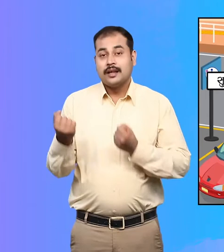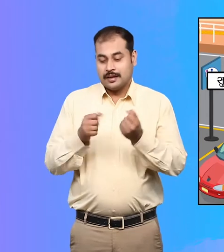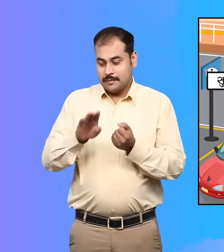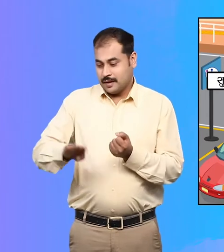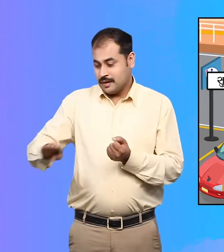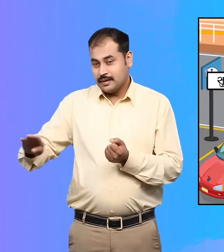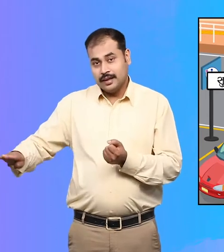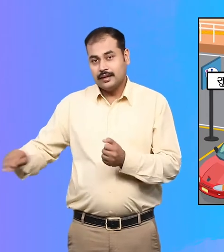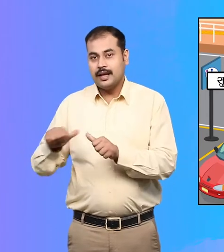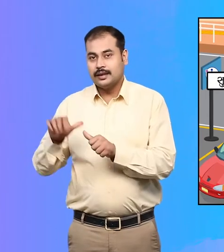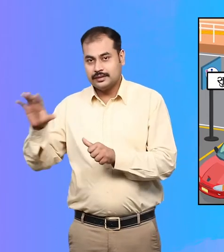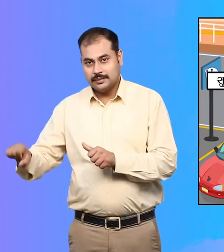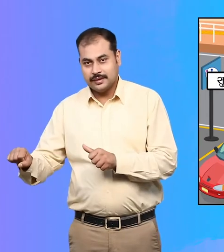की सुरम्य पार्किंग